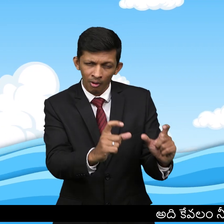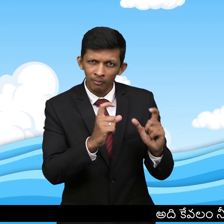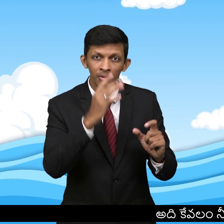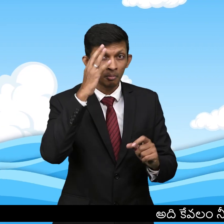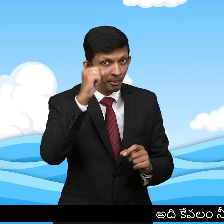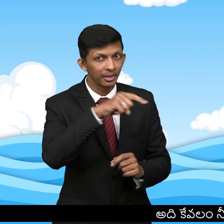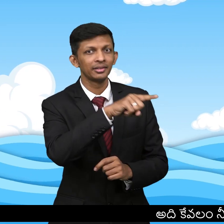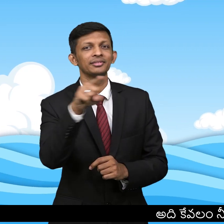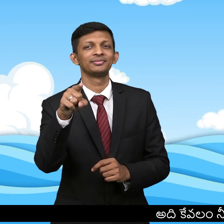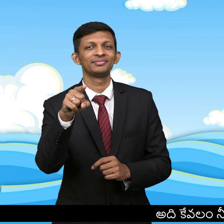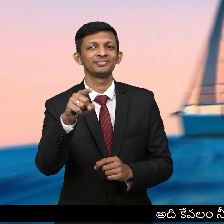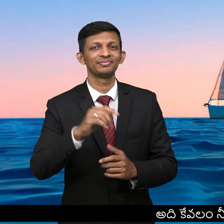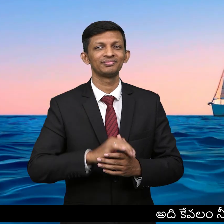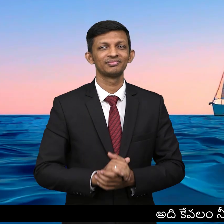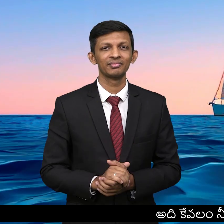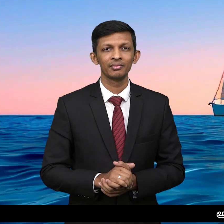కాదు,